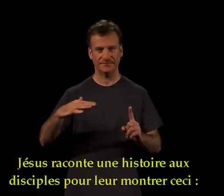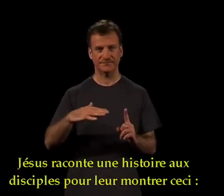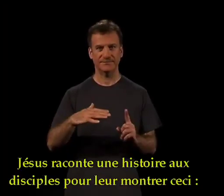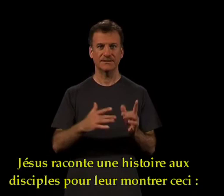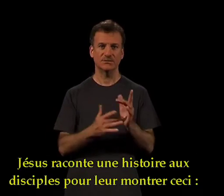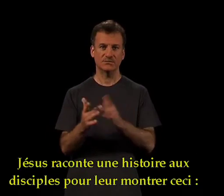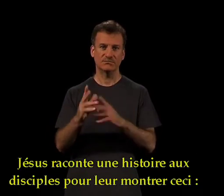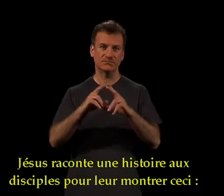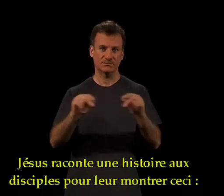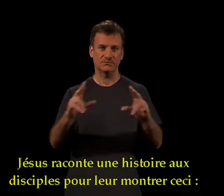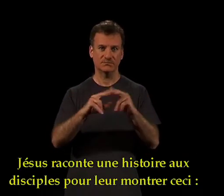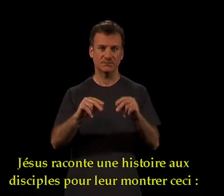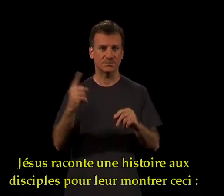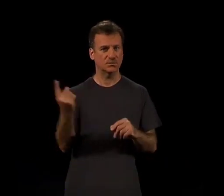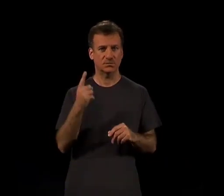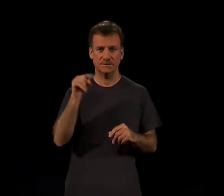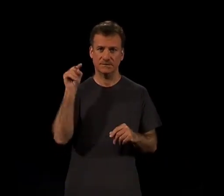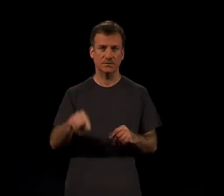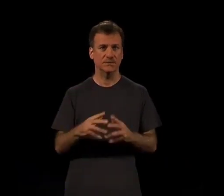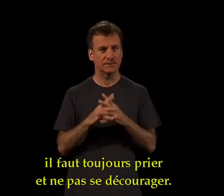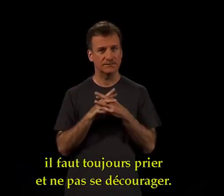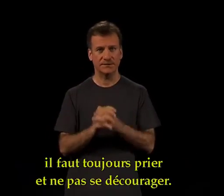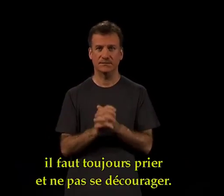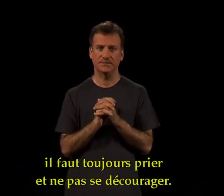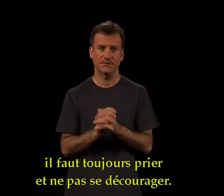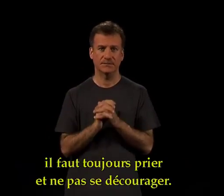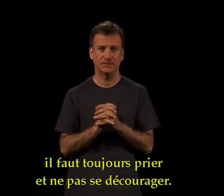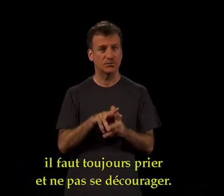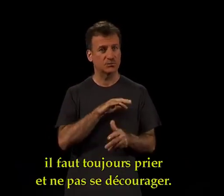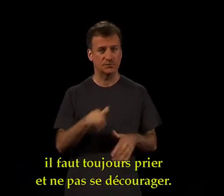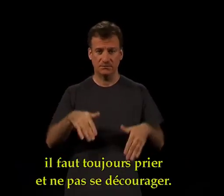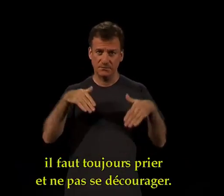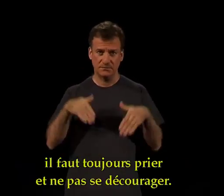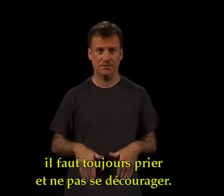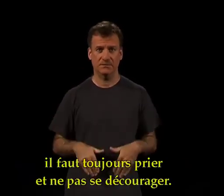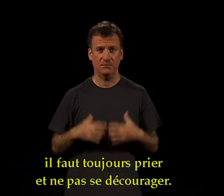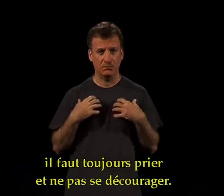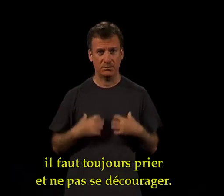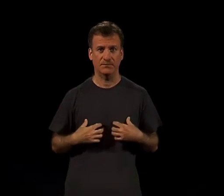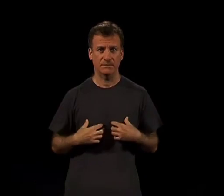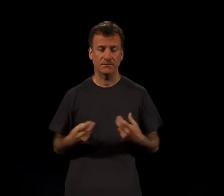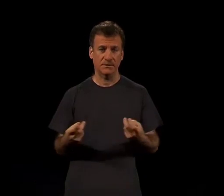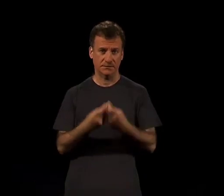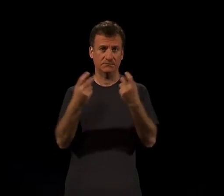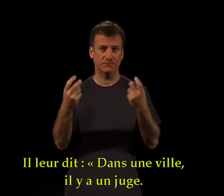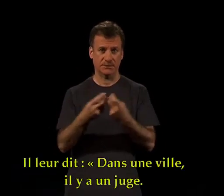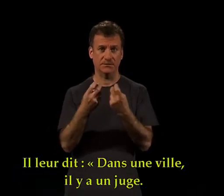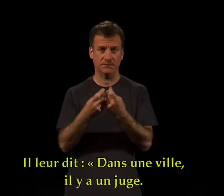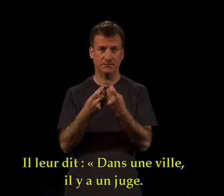Jésus raconte une histoire aux disciples pour leur montrer ceci. Il faut toujours prier et ne pas se décourager. Il leur